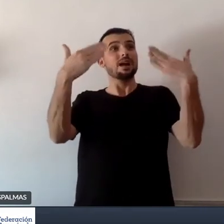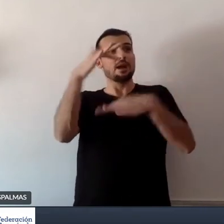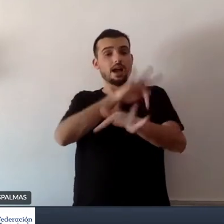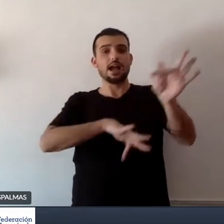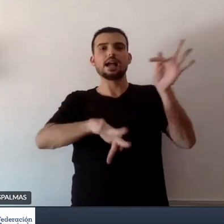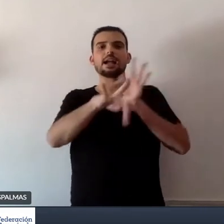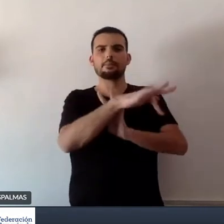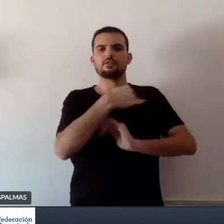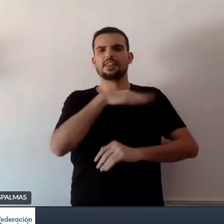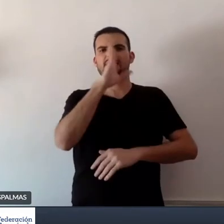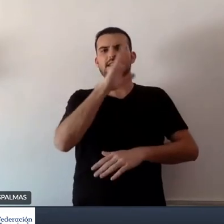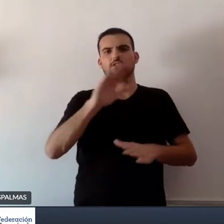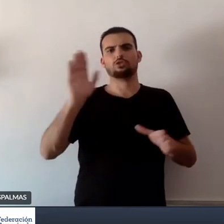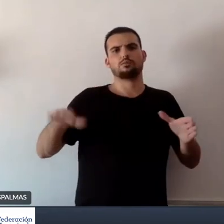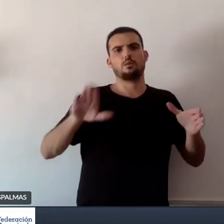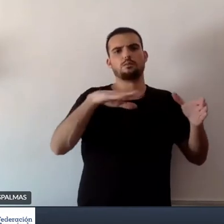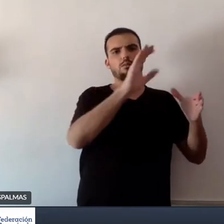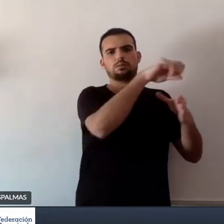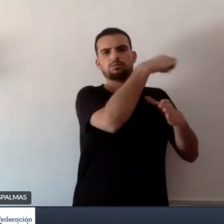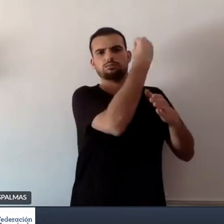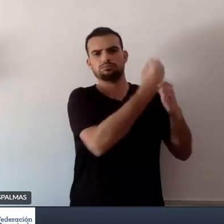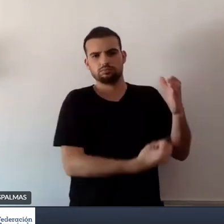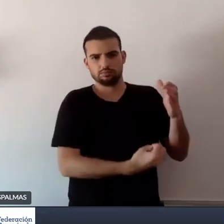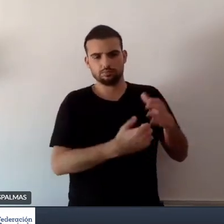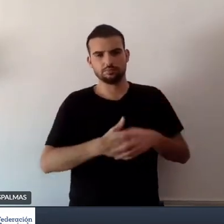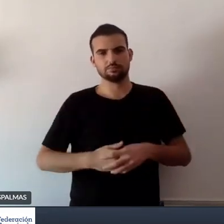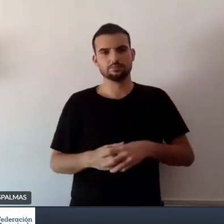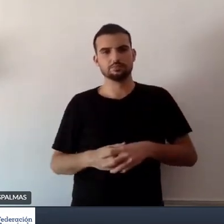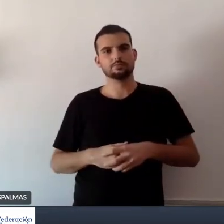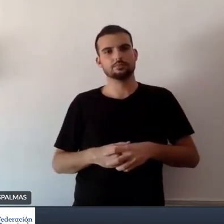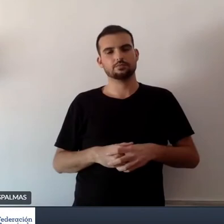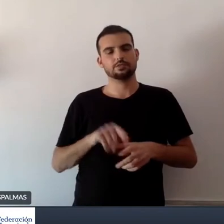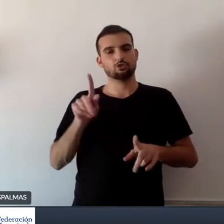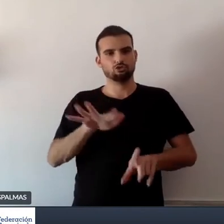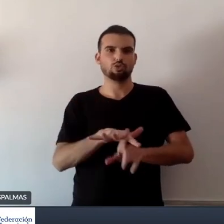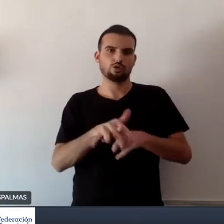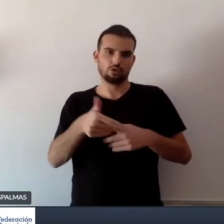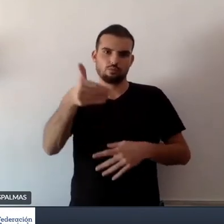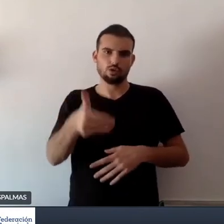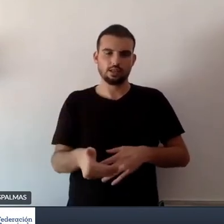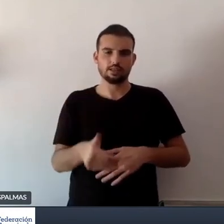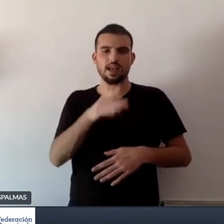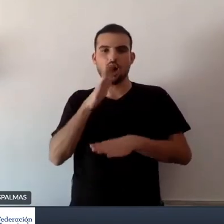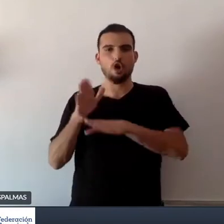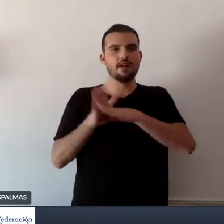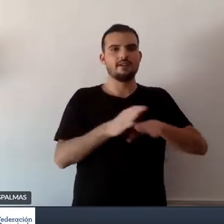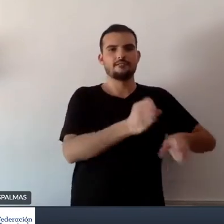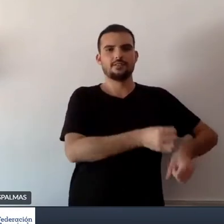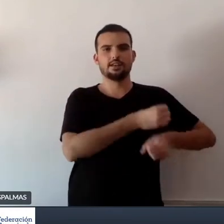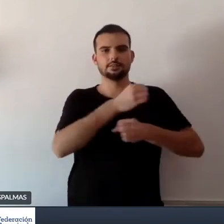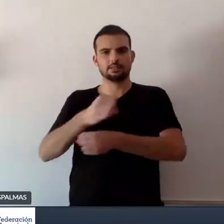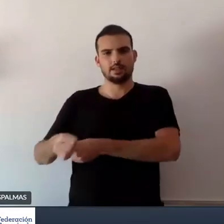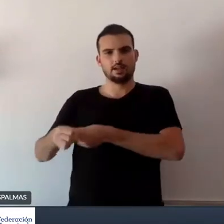canasta. Hay que leer ese tipo de situaciones también. Pasamos a Venecia.